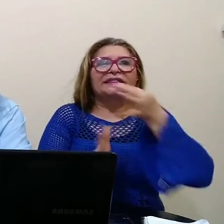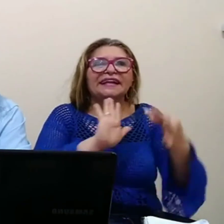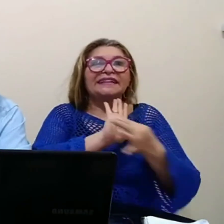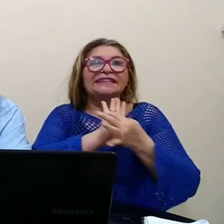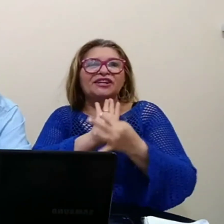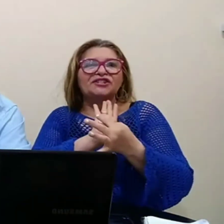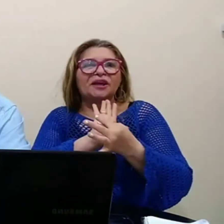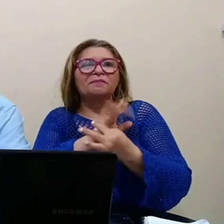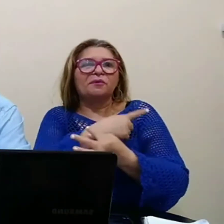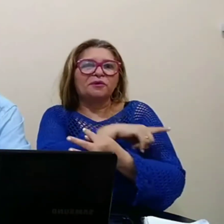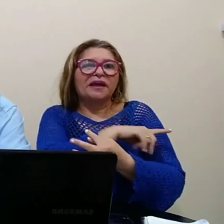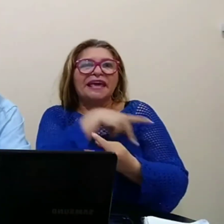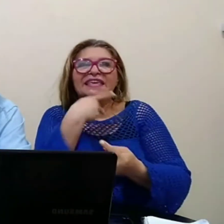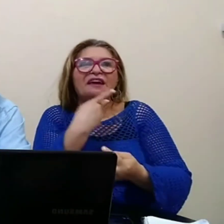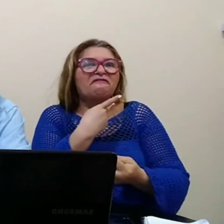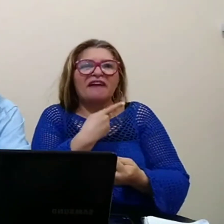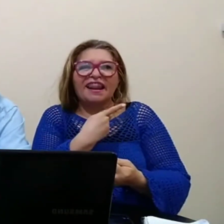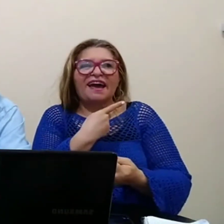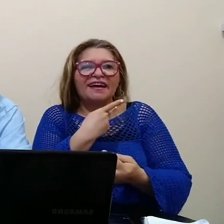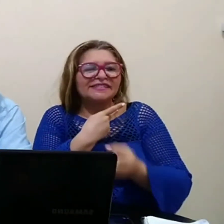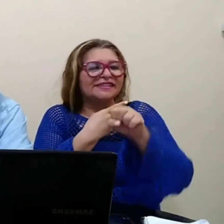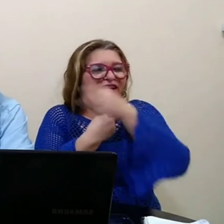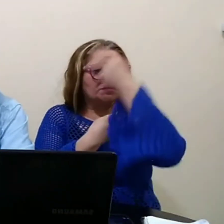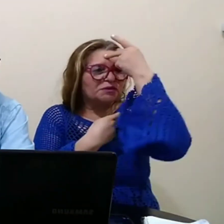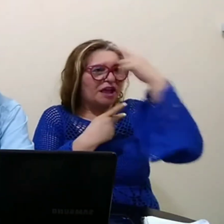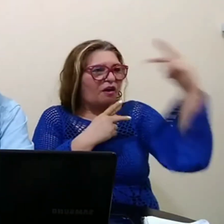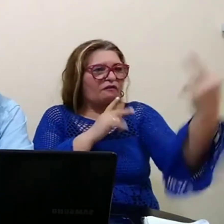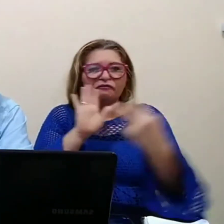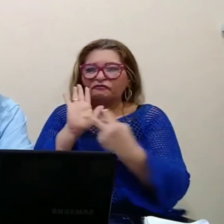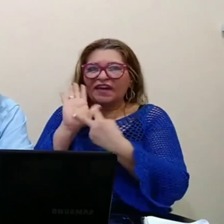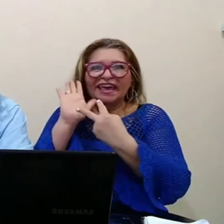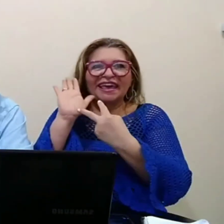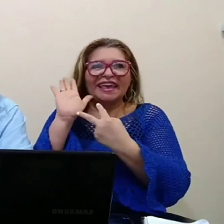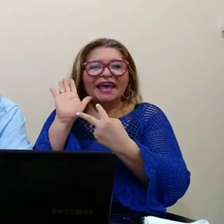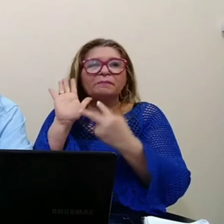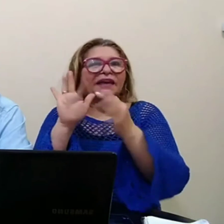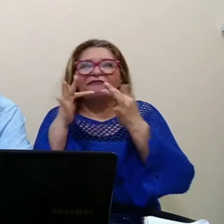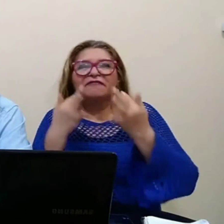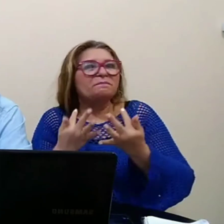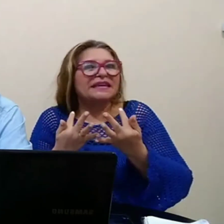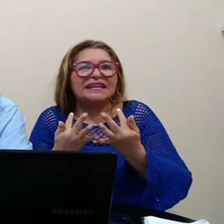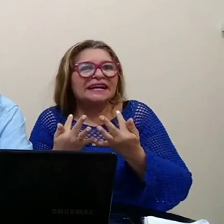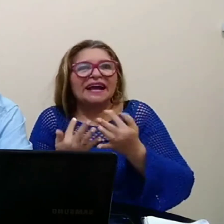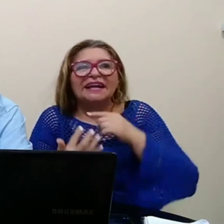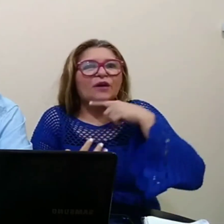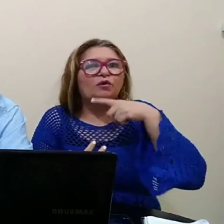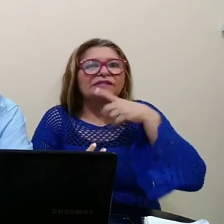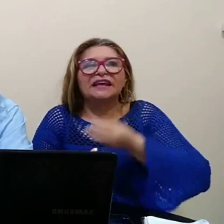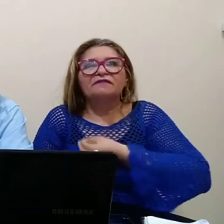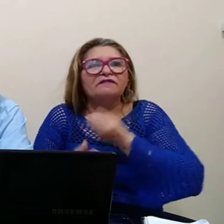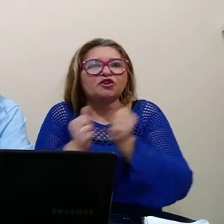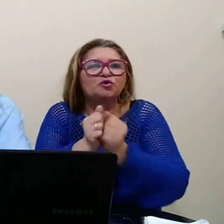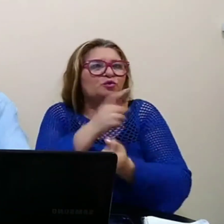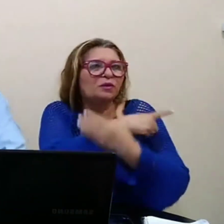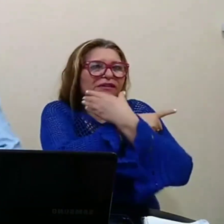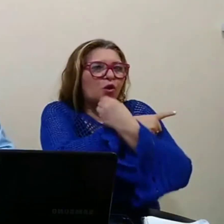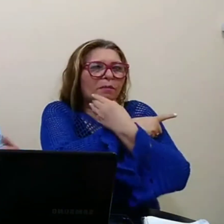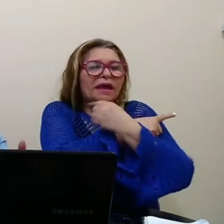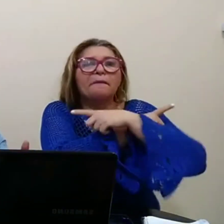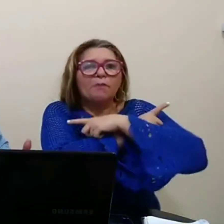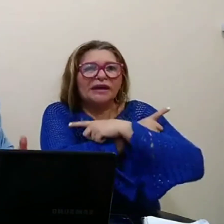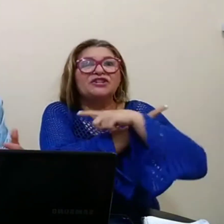dele ia falar mais alto, porque a família não conseguia conviver com ele por conta que ele estava endemoniado.